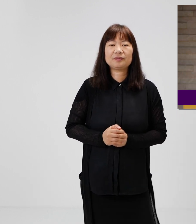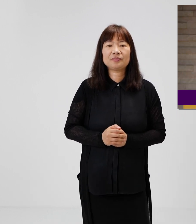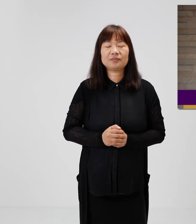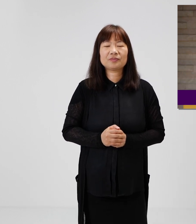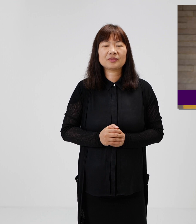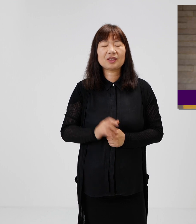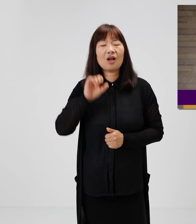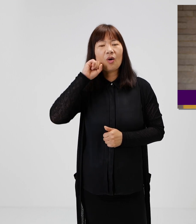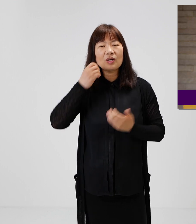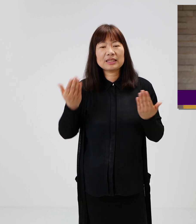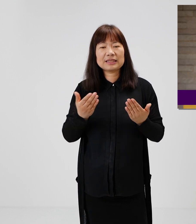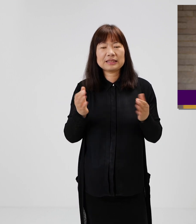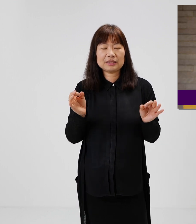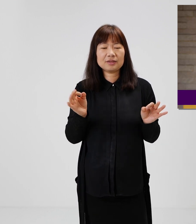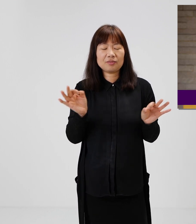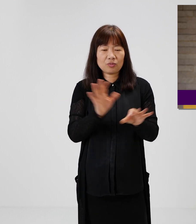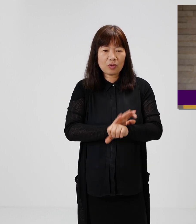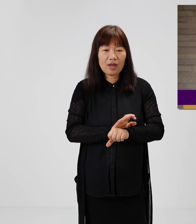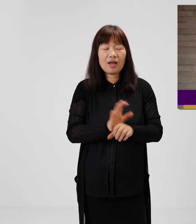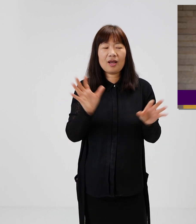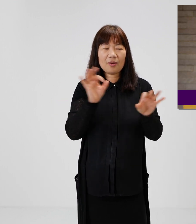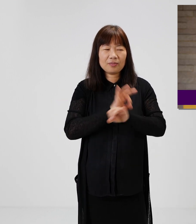그 어려움을 없애려면